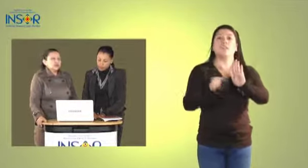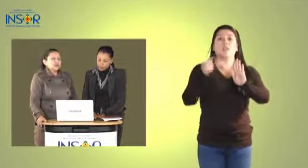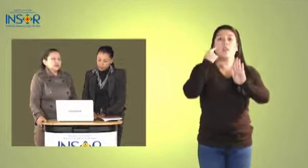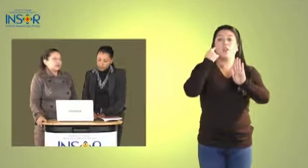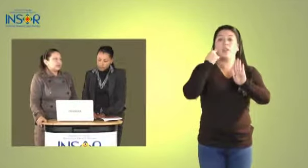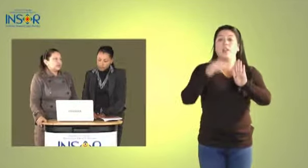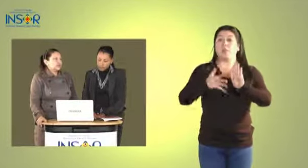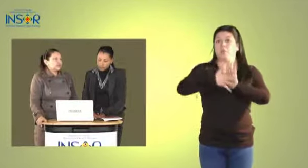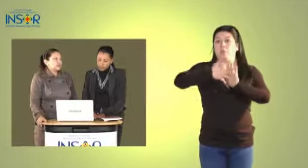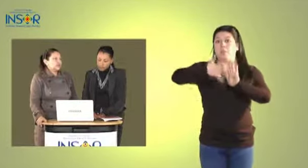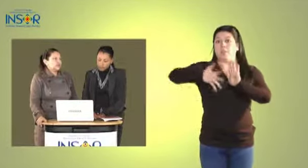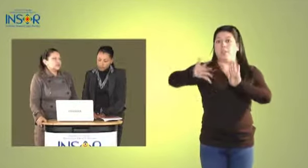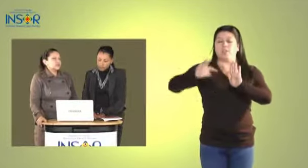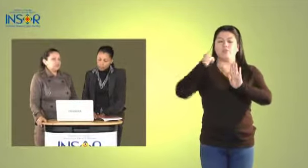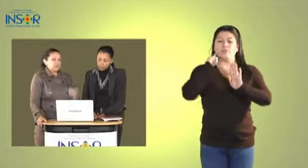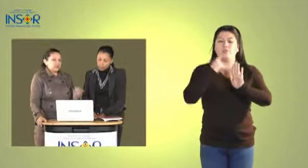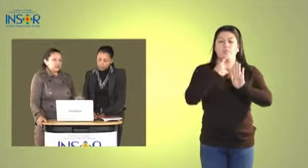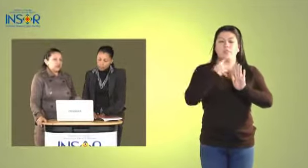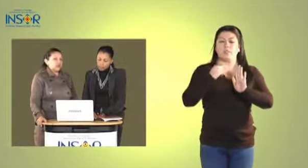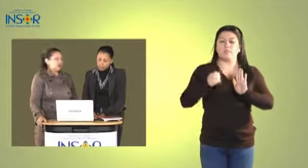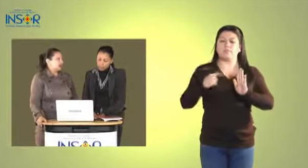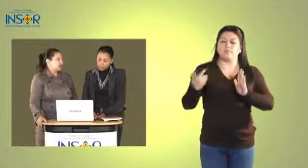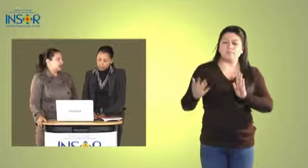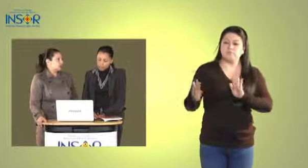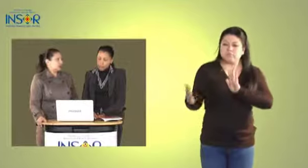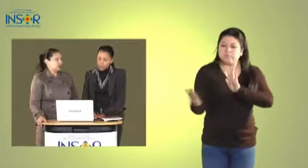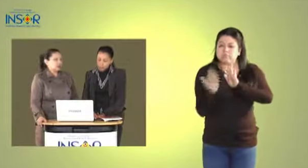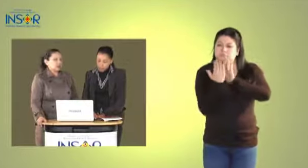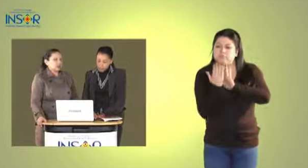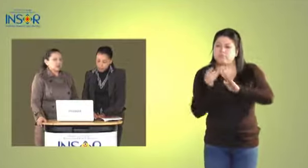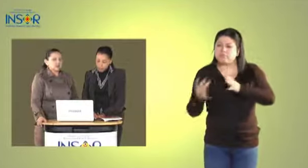sordo, que realmente se siente cercano